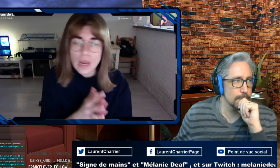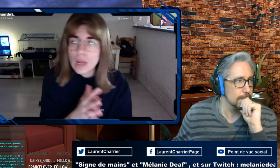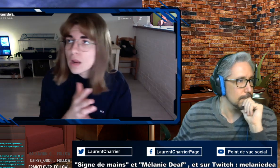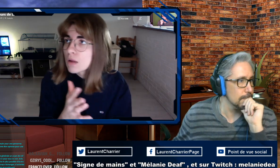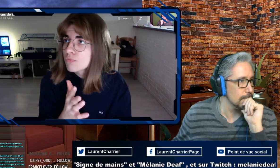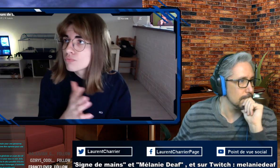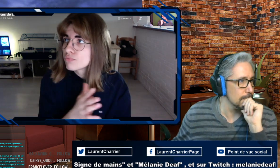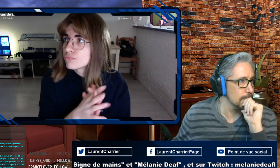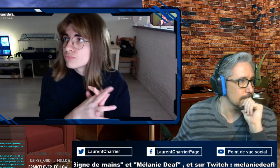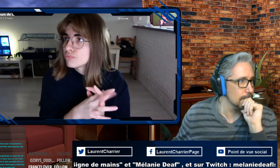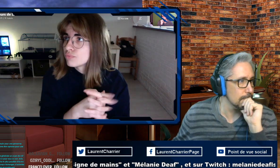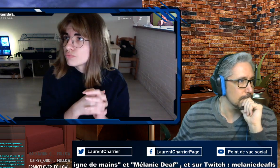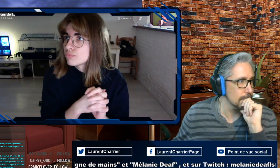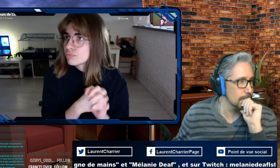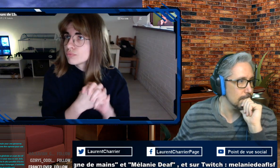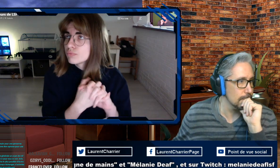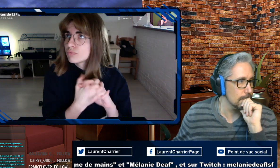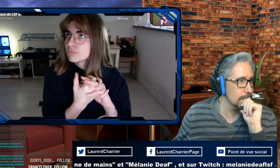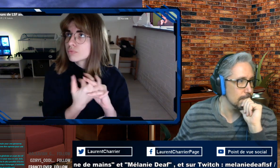Après,